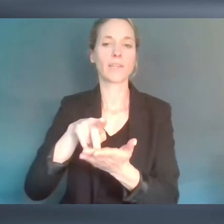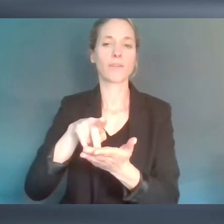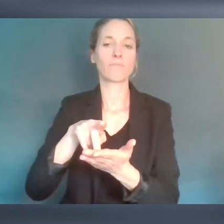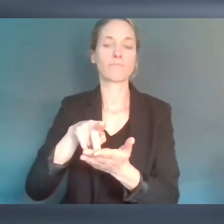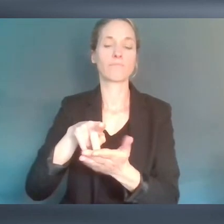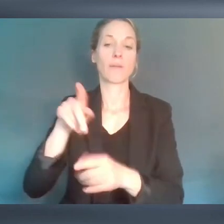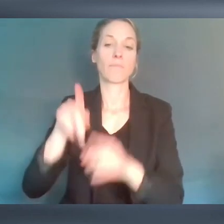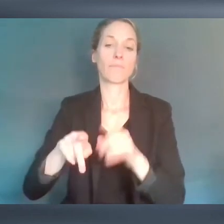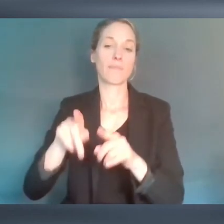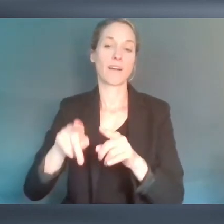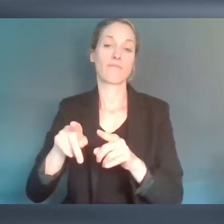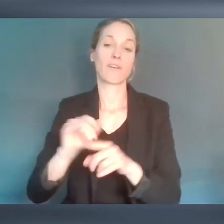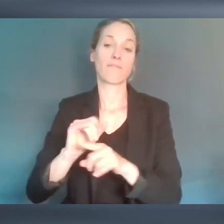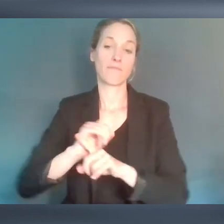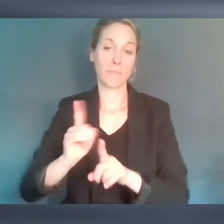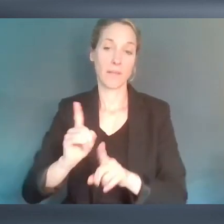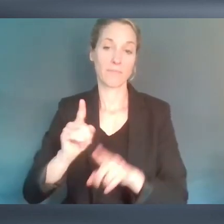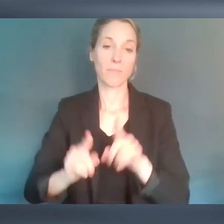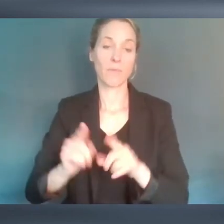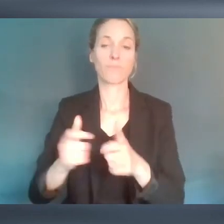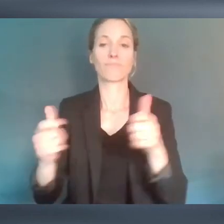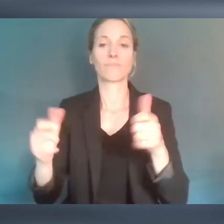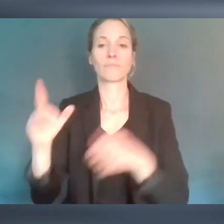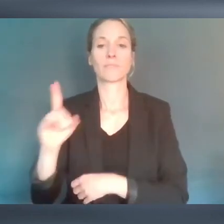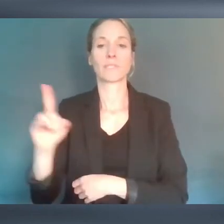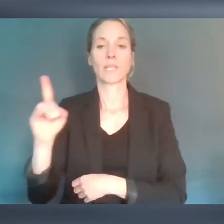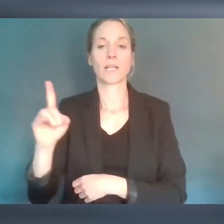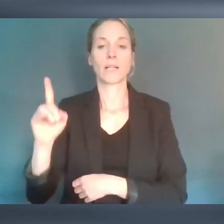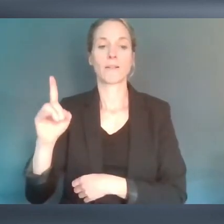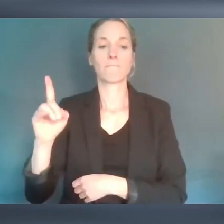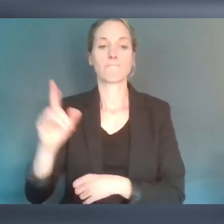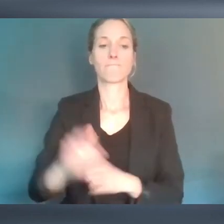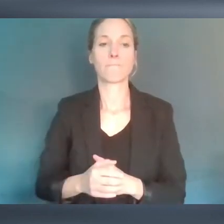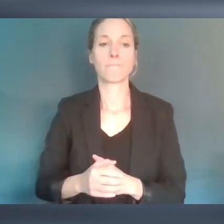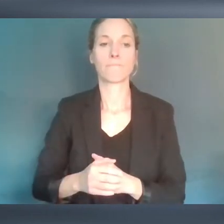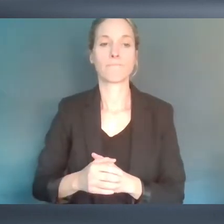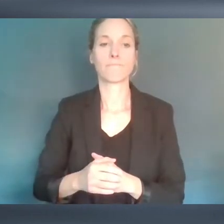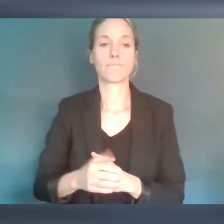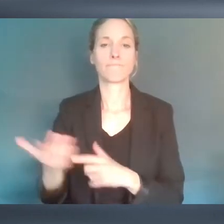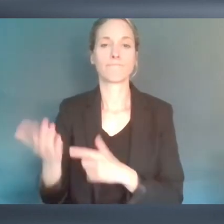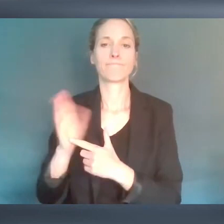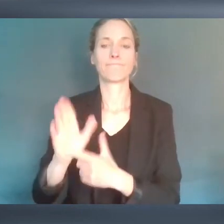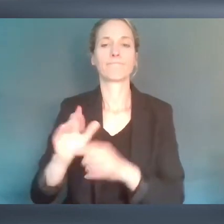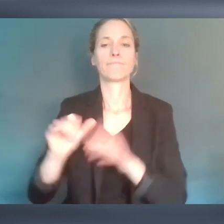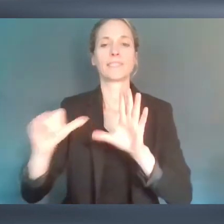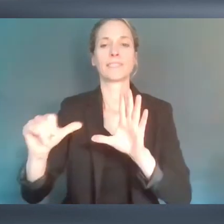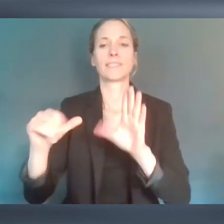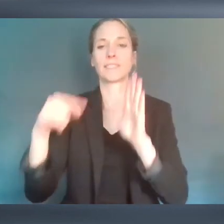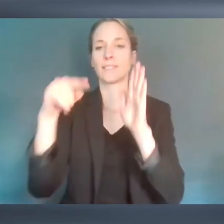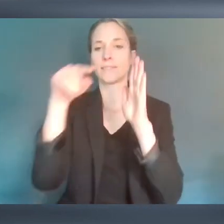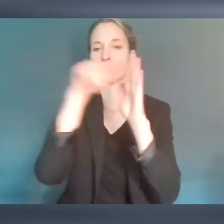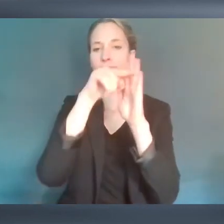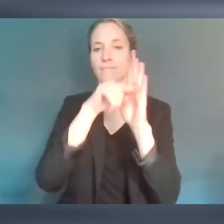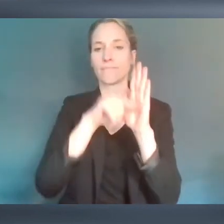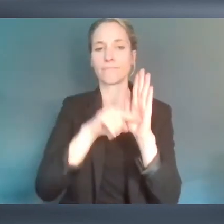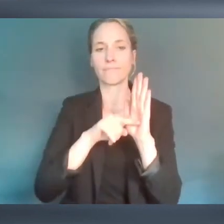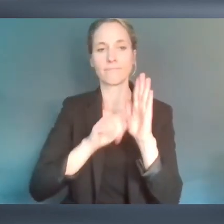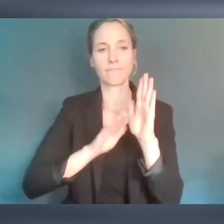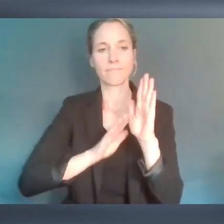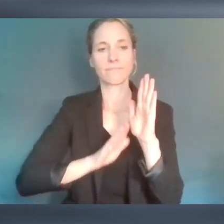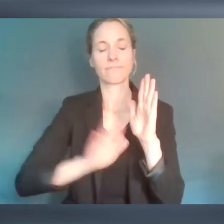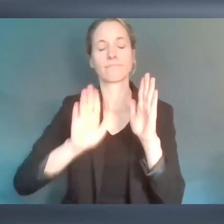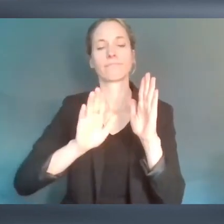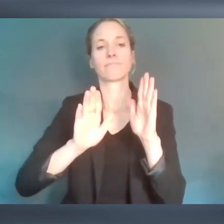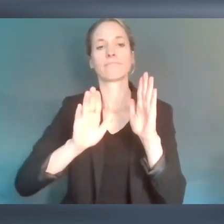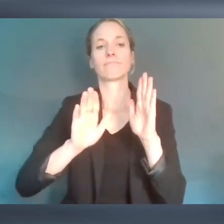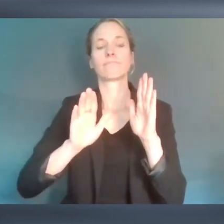Deloitte mentionne des traits, 6, qui forment une signature du leadership inclusif. Il